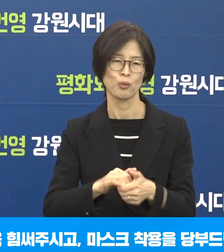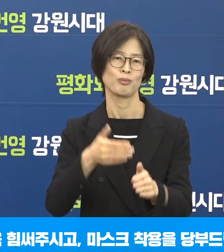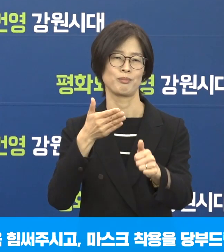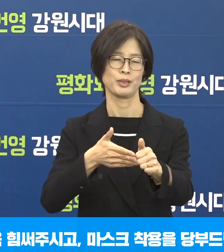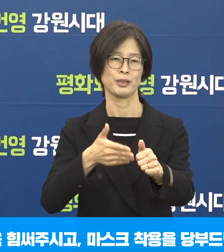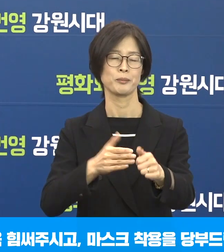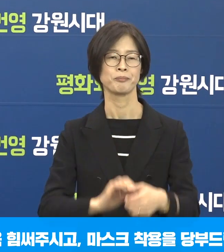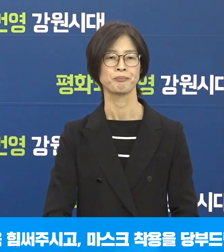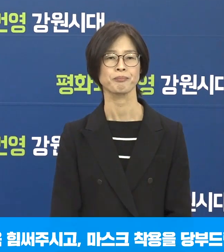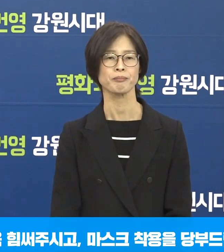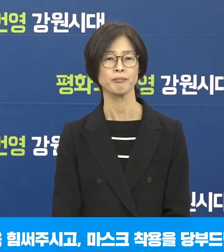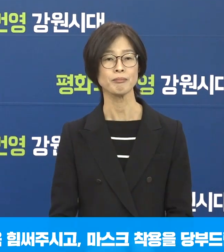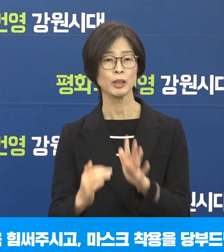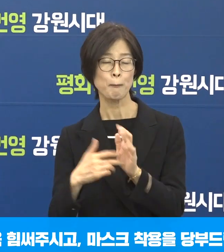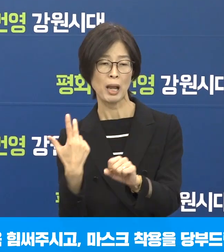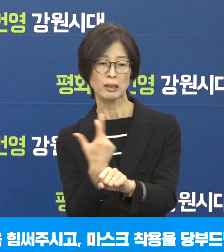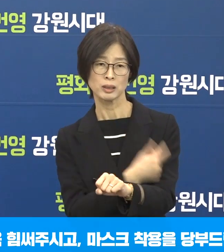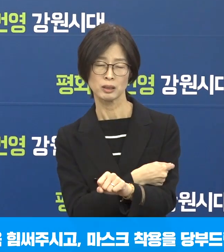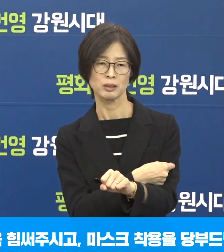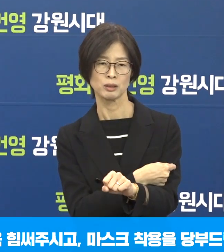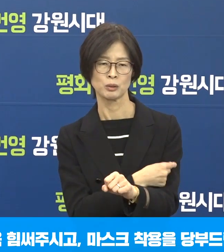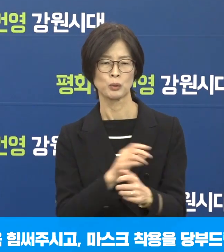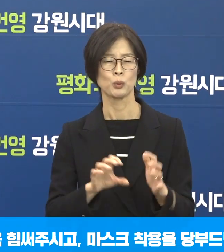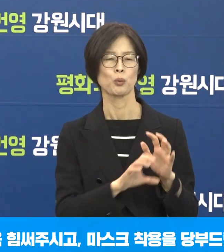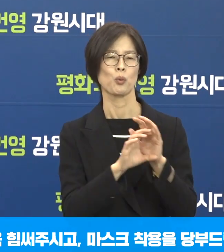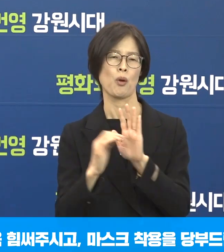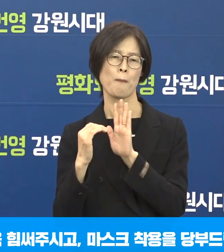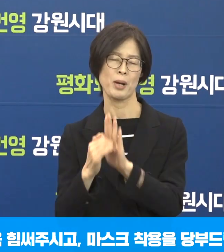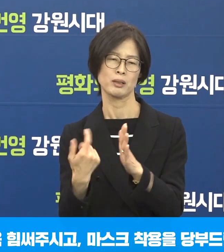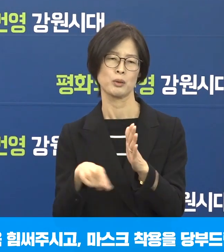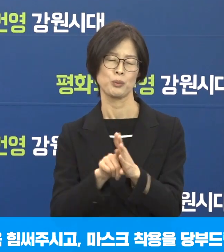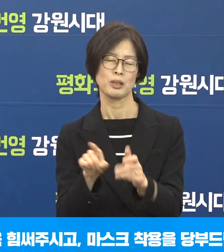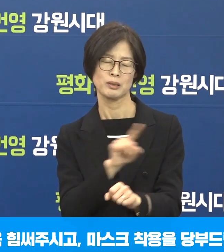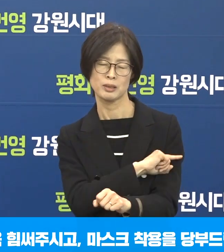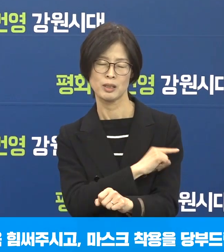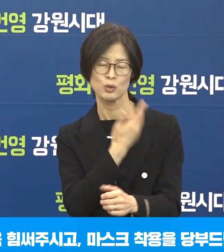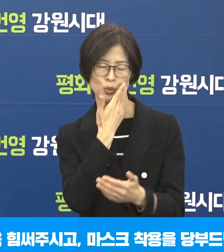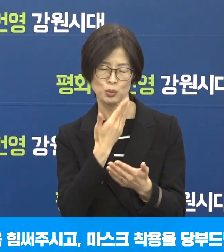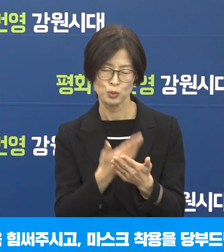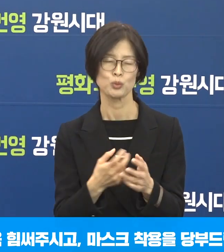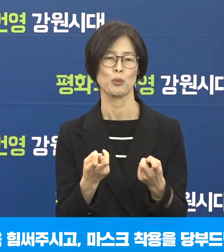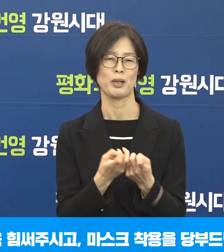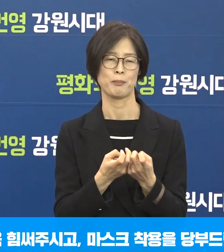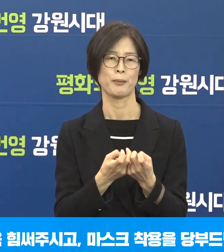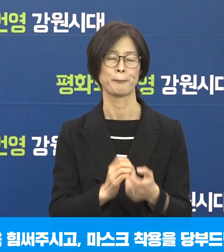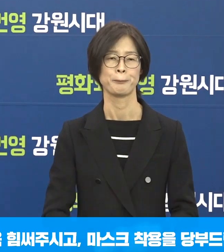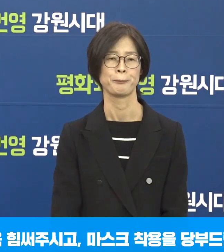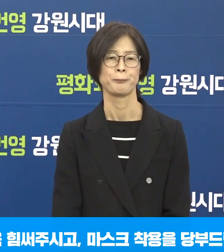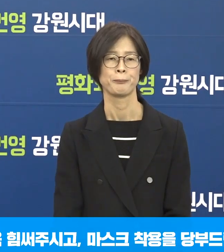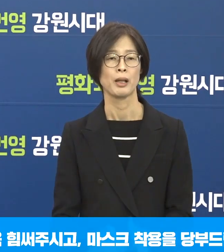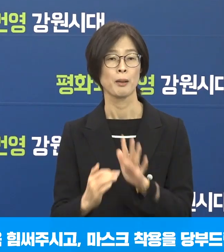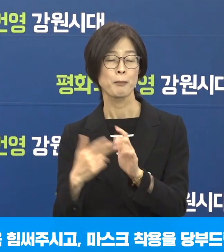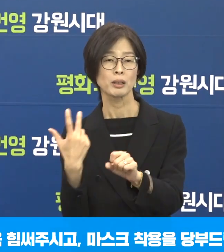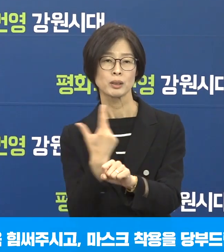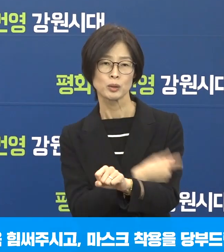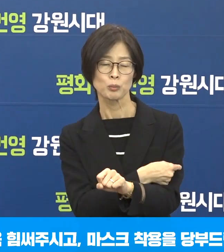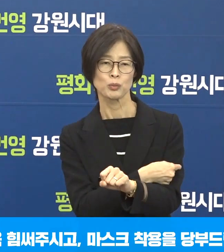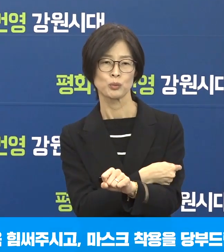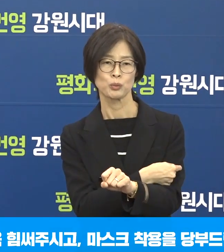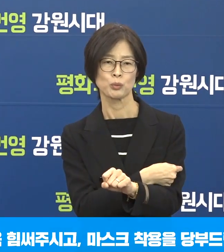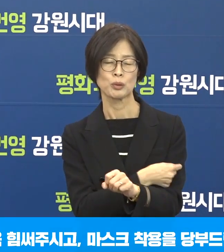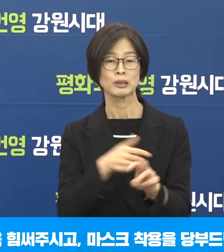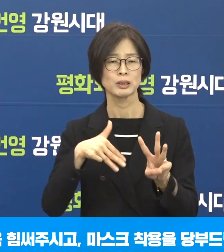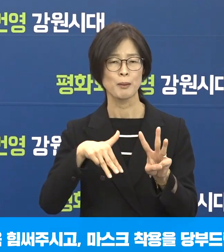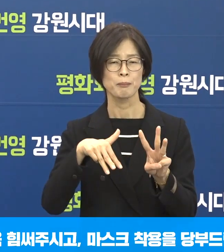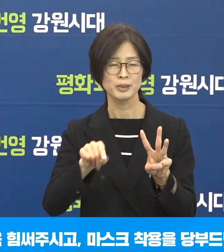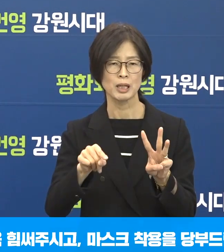당부드립니다. 백신은 코로나 예방을 예방하는 최소한의 수단입니다. 백신 접종은 3차